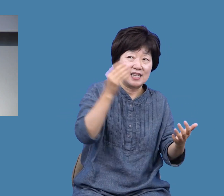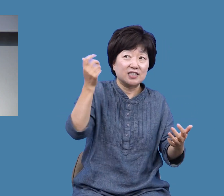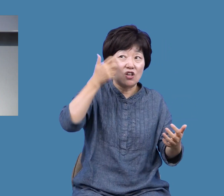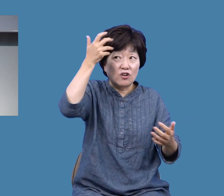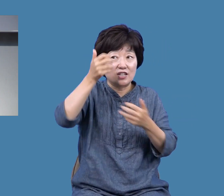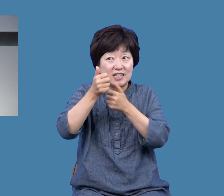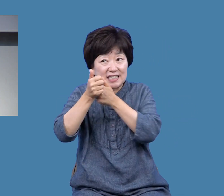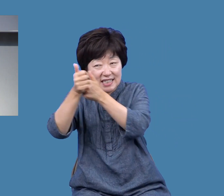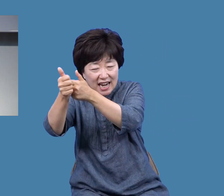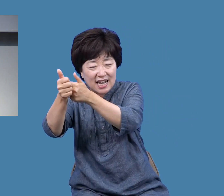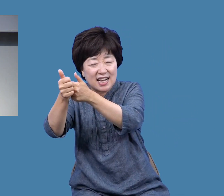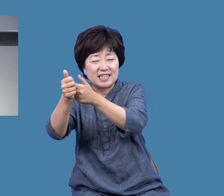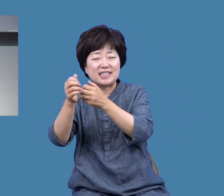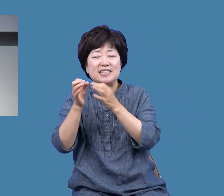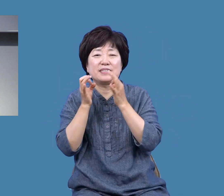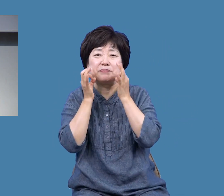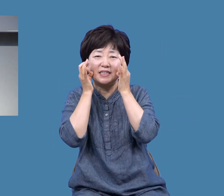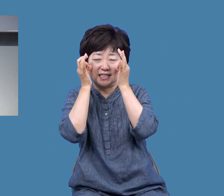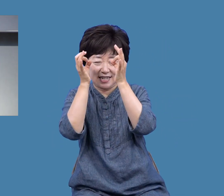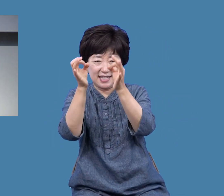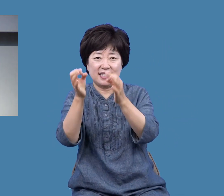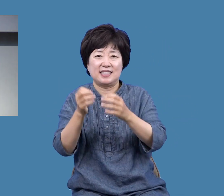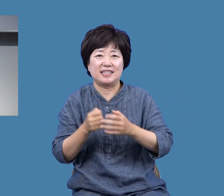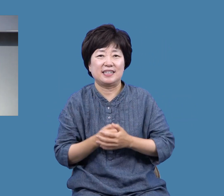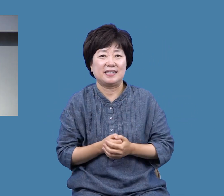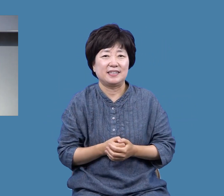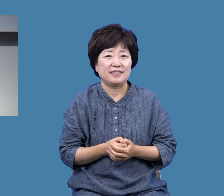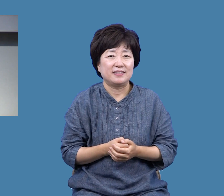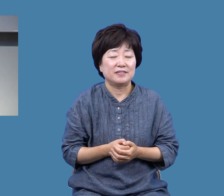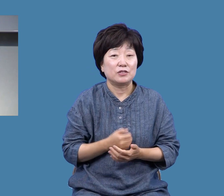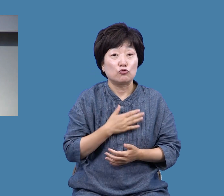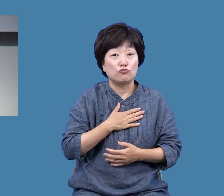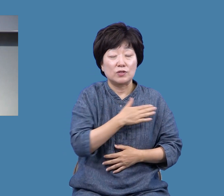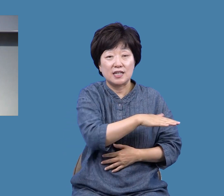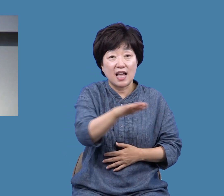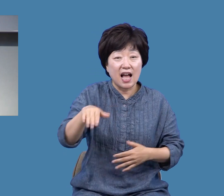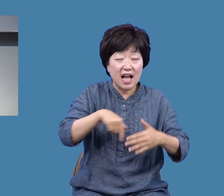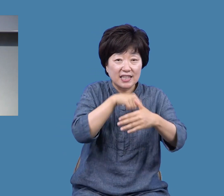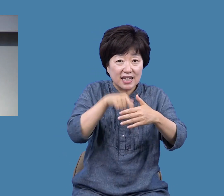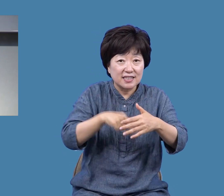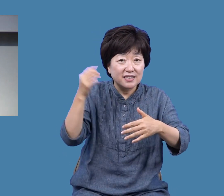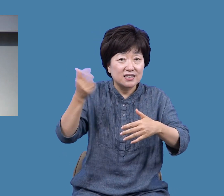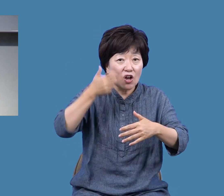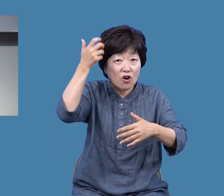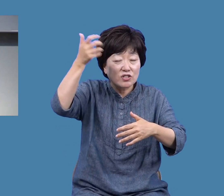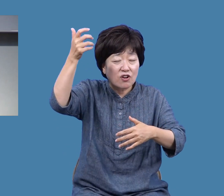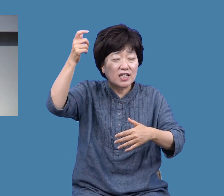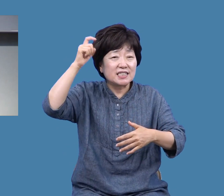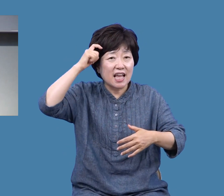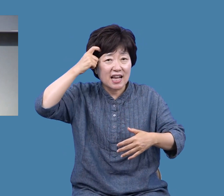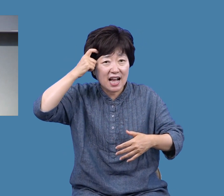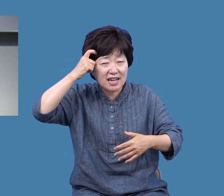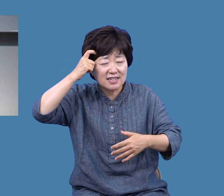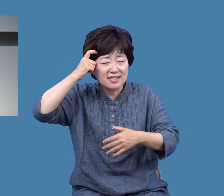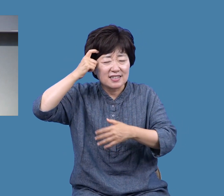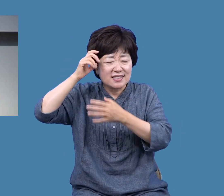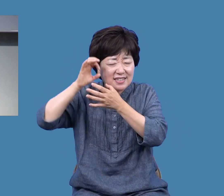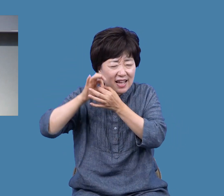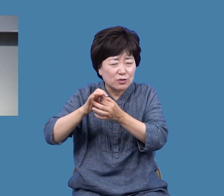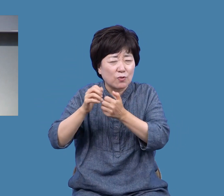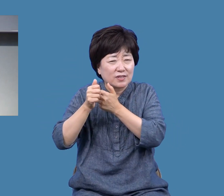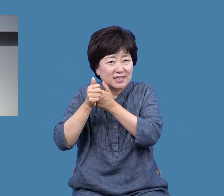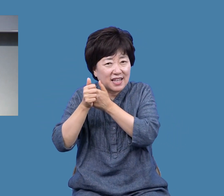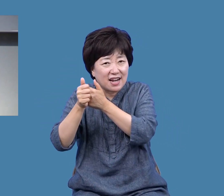거예요. 성령을 따라가기를 계속 힘쓰라는 거예요. 우리 안에 있는 성령의 생각을 계속